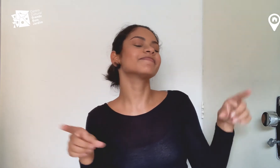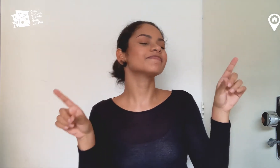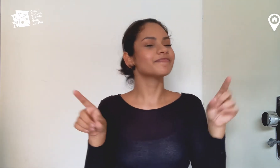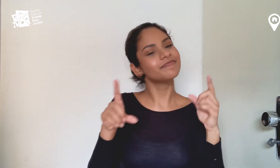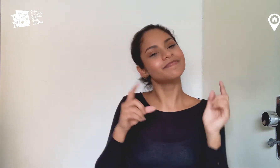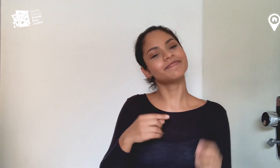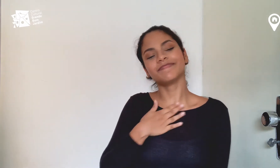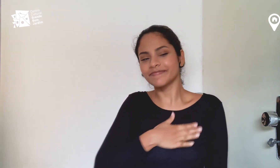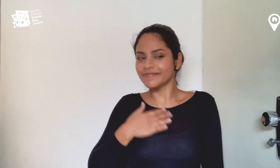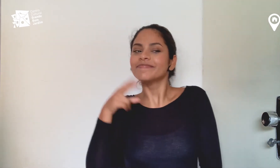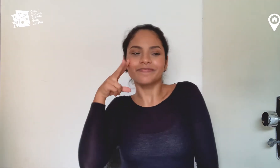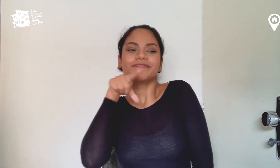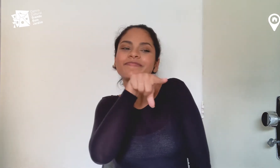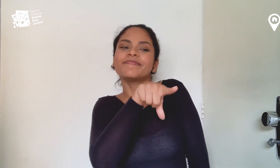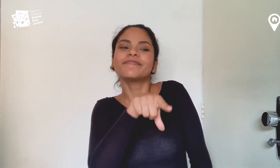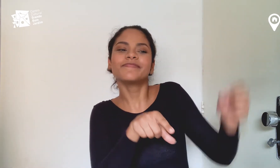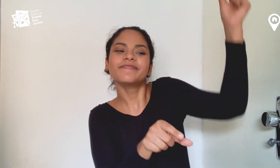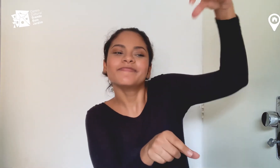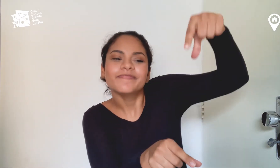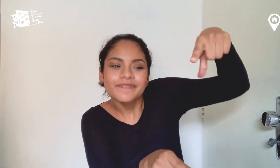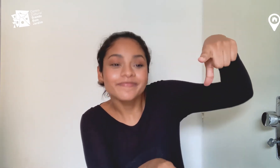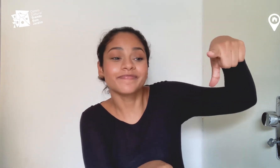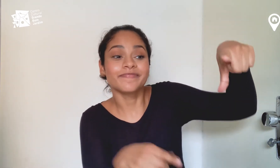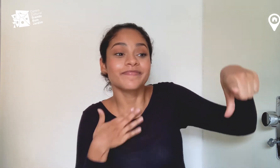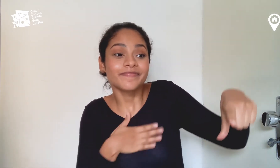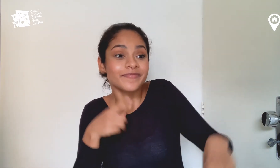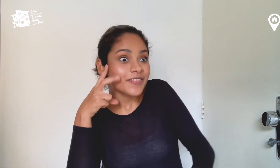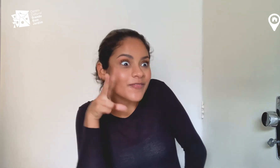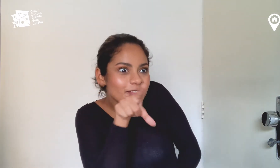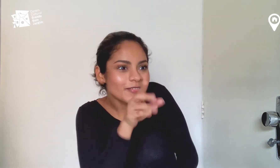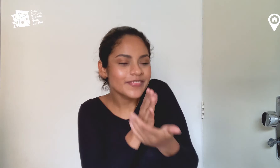gosto de te ver ao sol, leãozinho, de te ver entrar no mar.